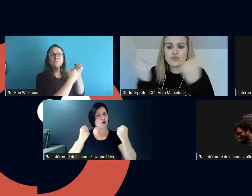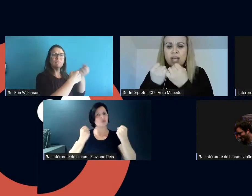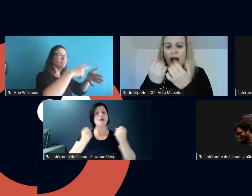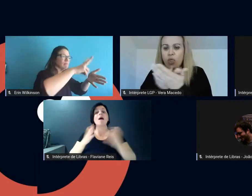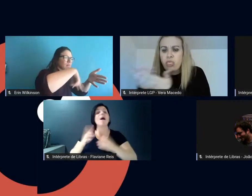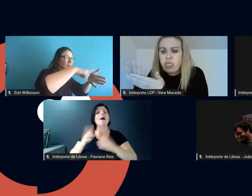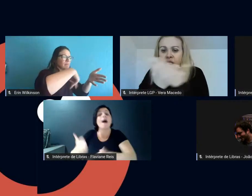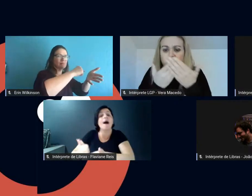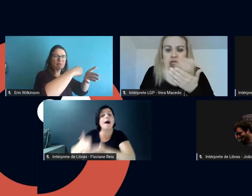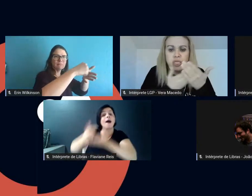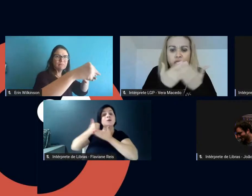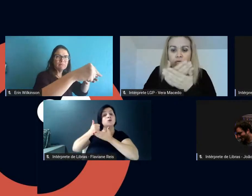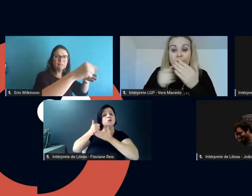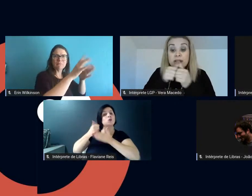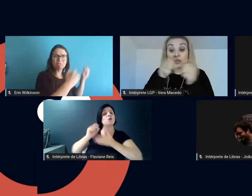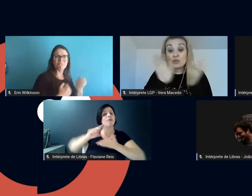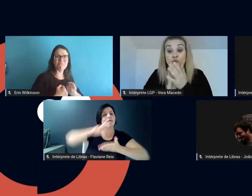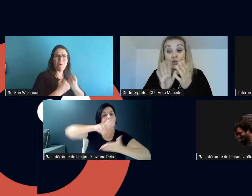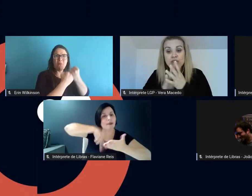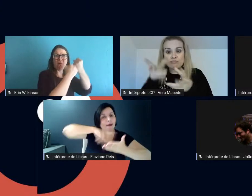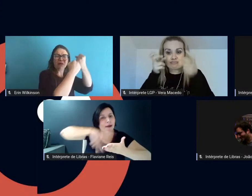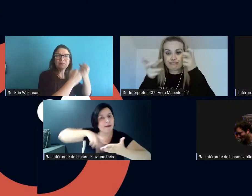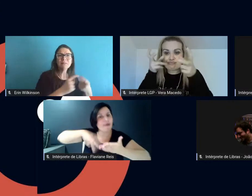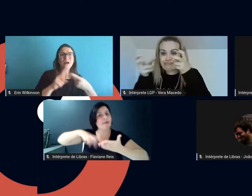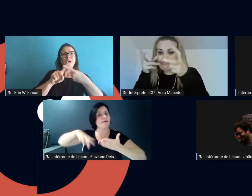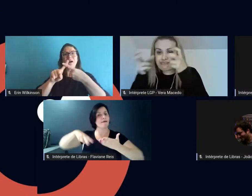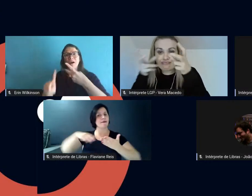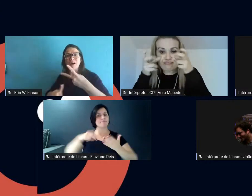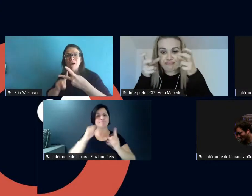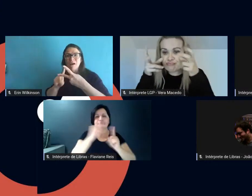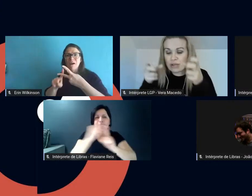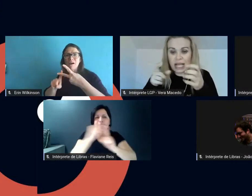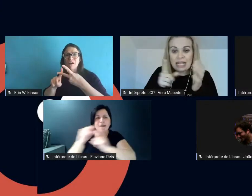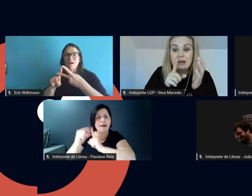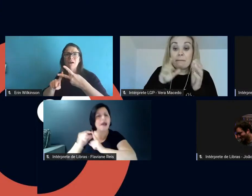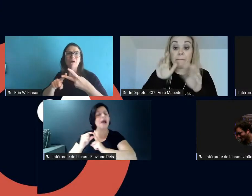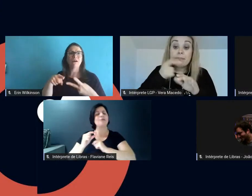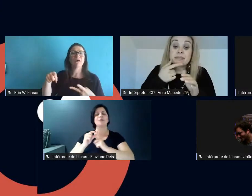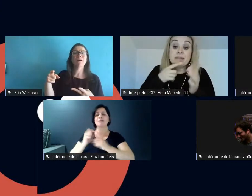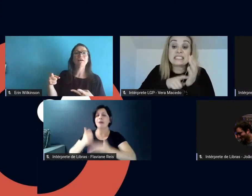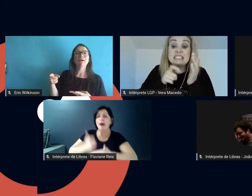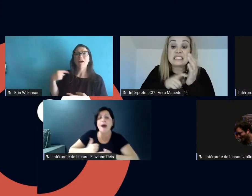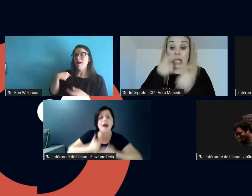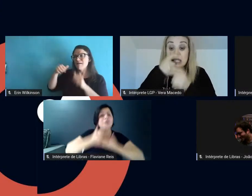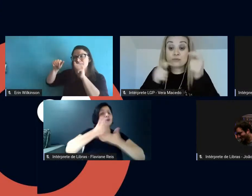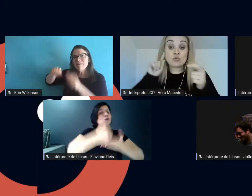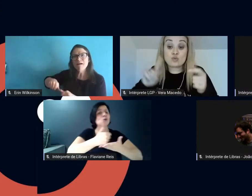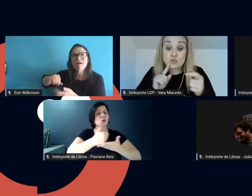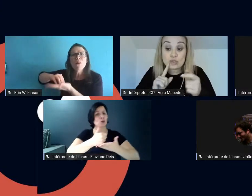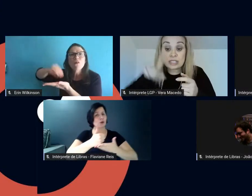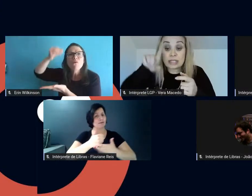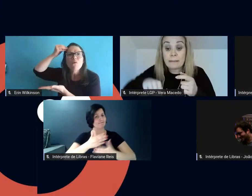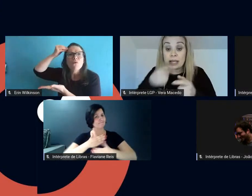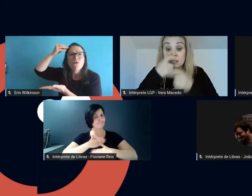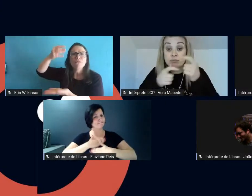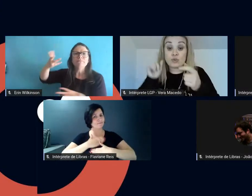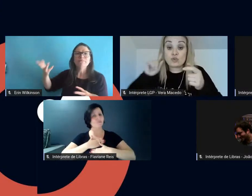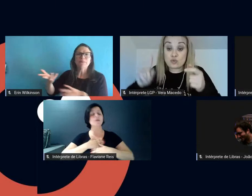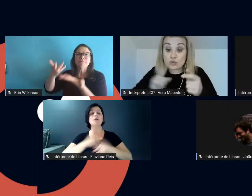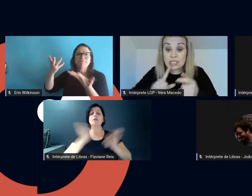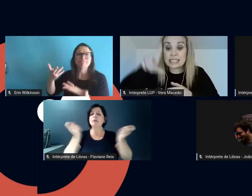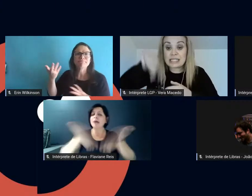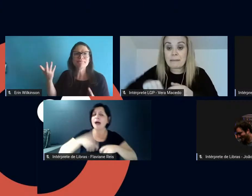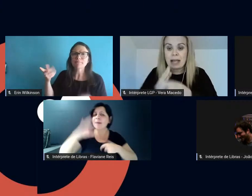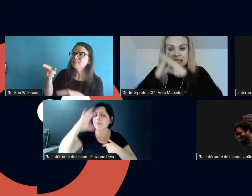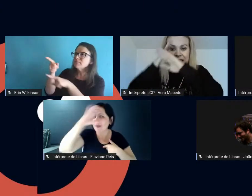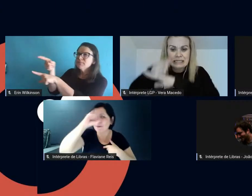que todos possam se imbuir de conhecimento a respeito das necessidades das pessoas surdas. Ah, e que essas pessoas também possam